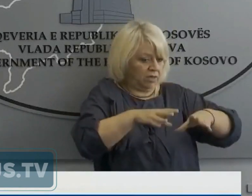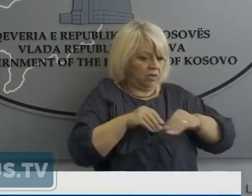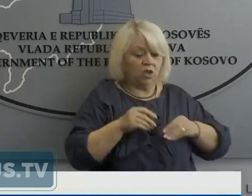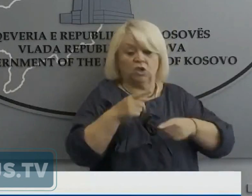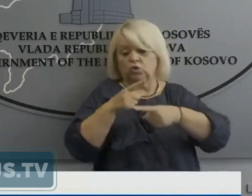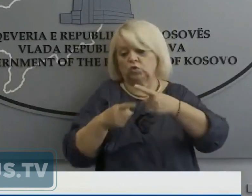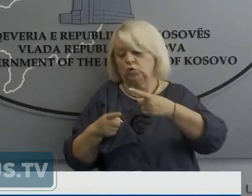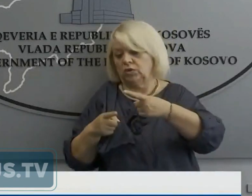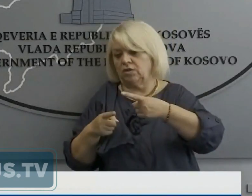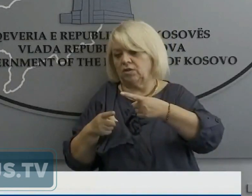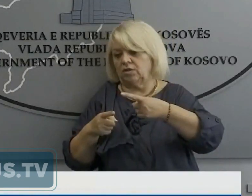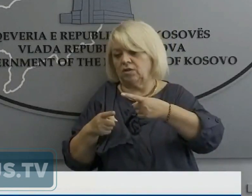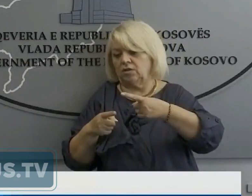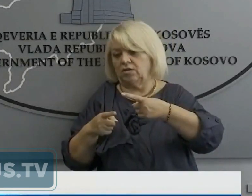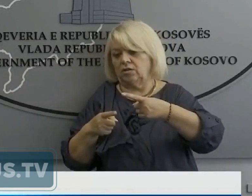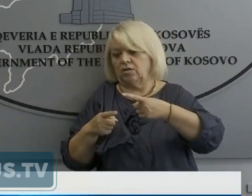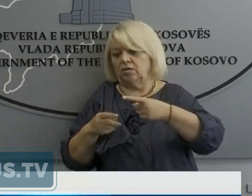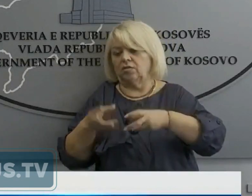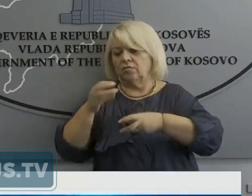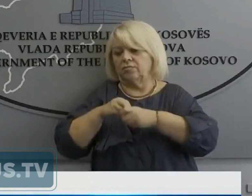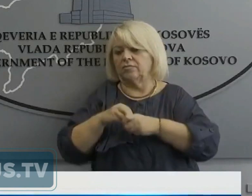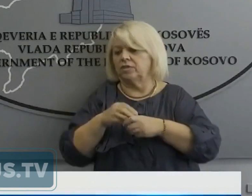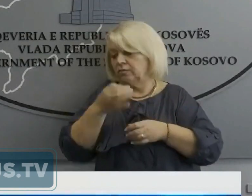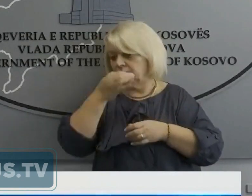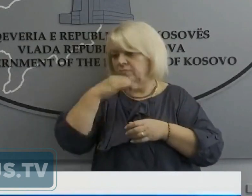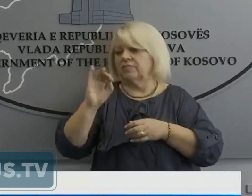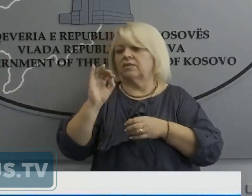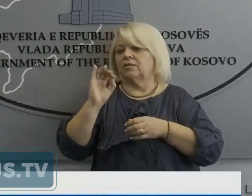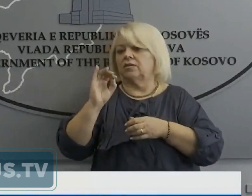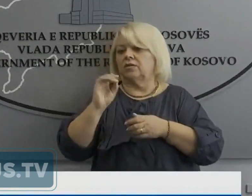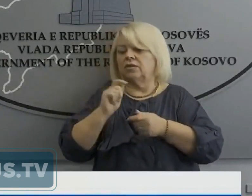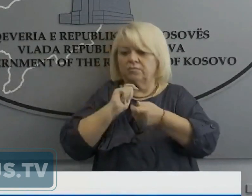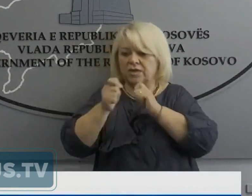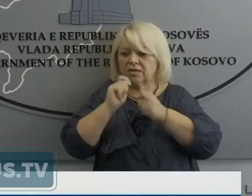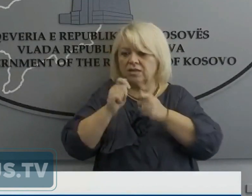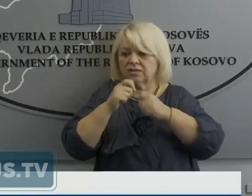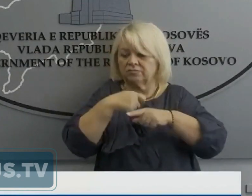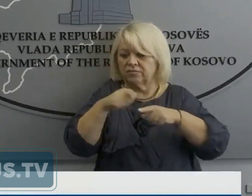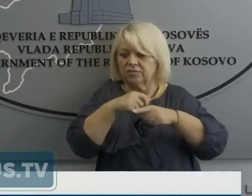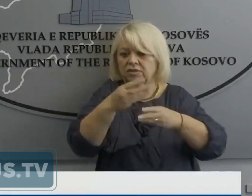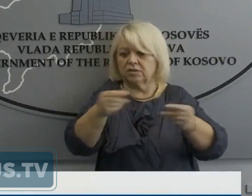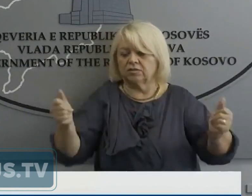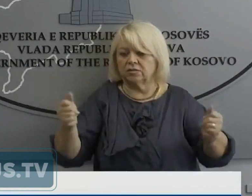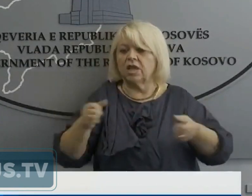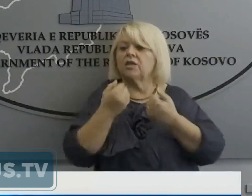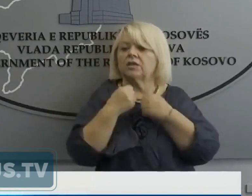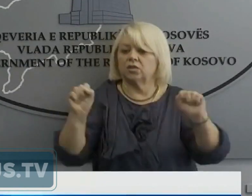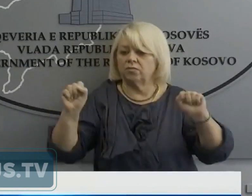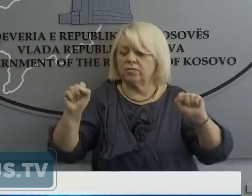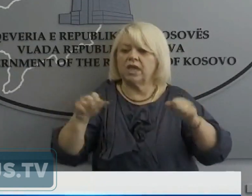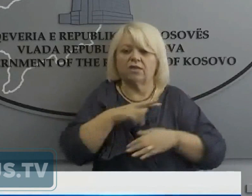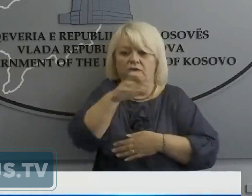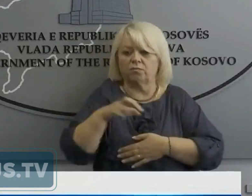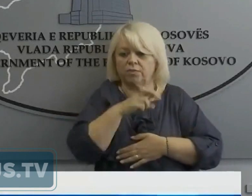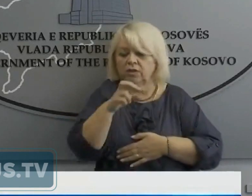e gjysma tjetër, ajo që përbën pjesën më civilizuese të marrëdhënieve të mira, fqinjësore, demokratike dhe